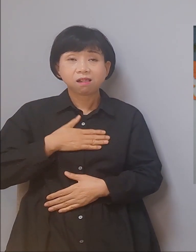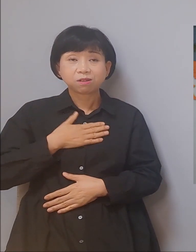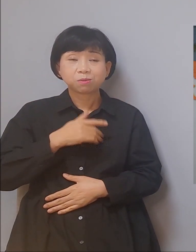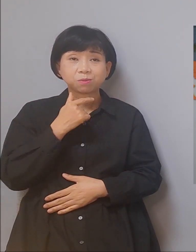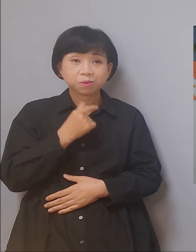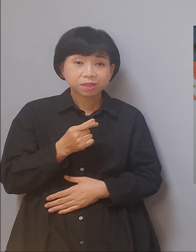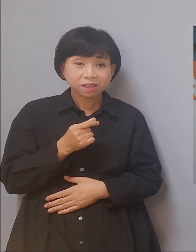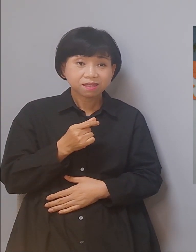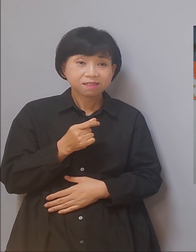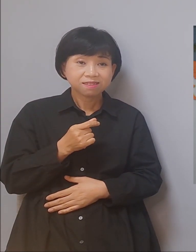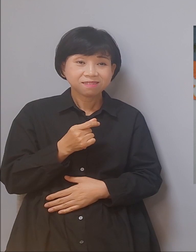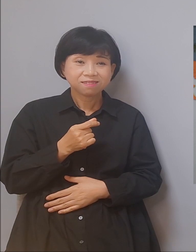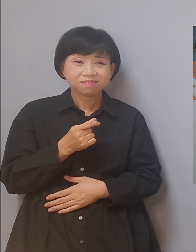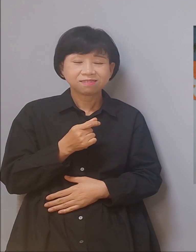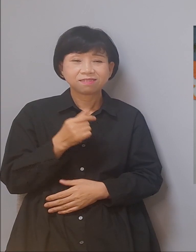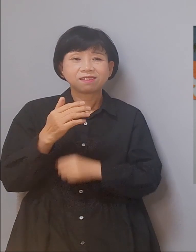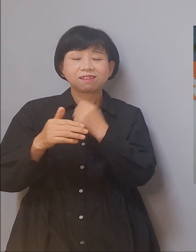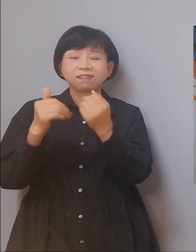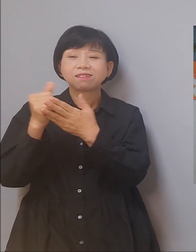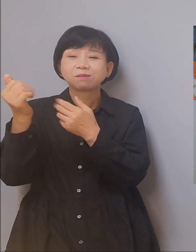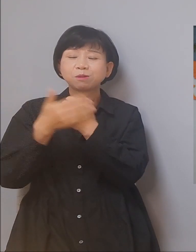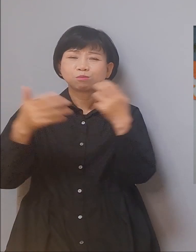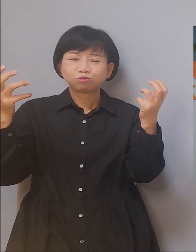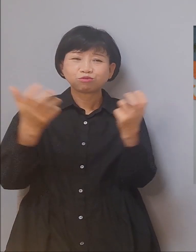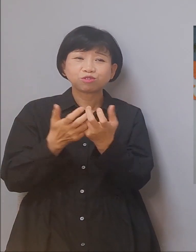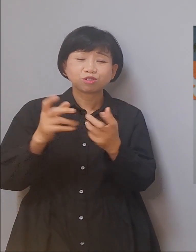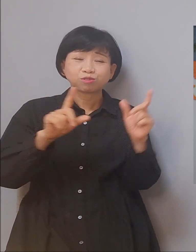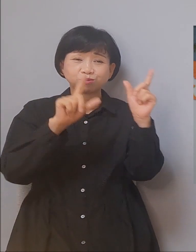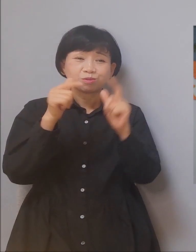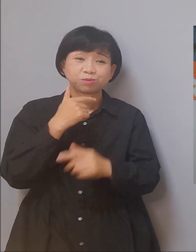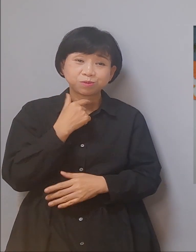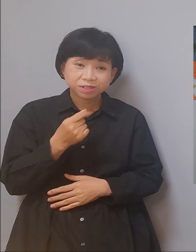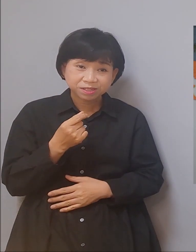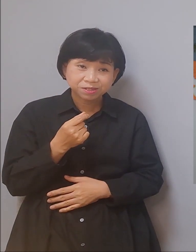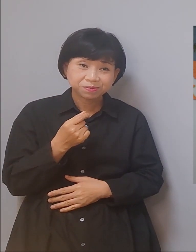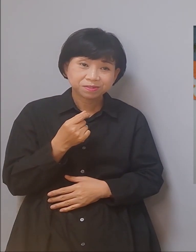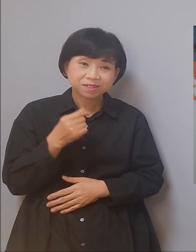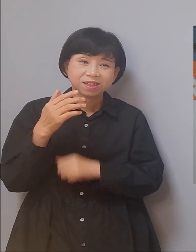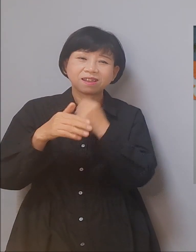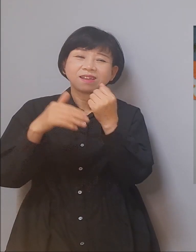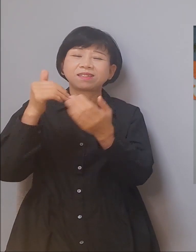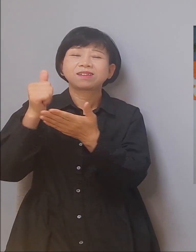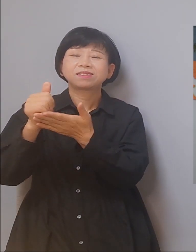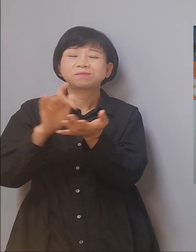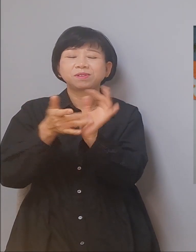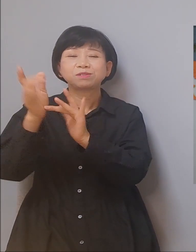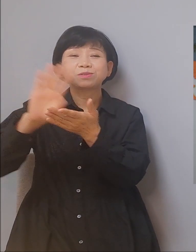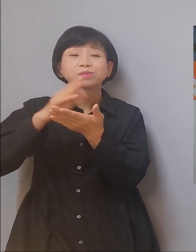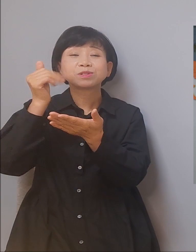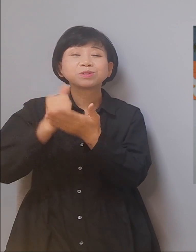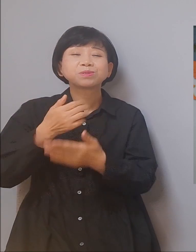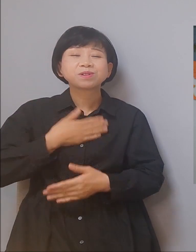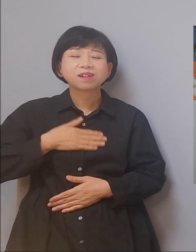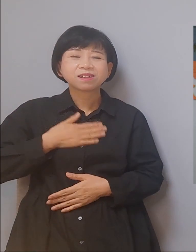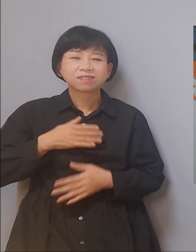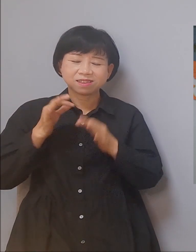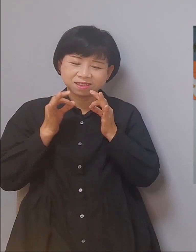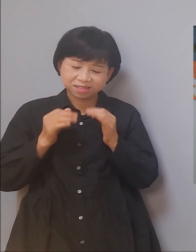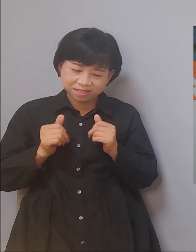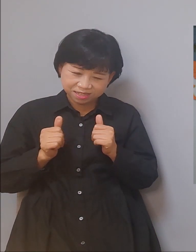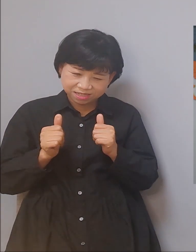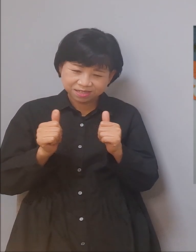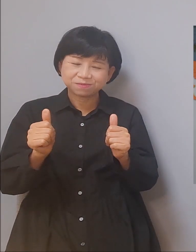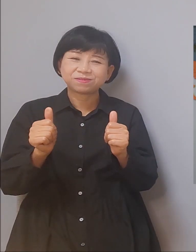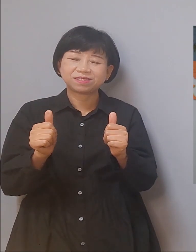한다면, 하나님의 은혜를 더욱더 풍성히 누리고자 한다면 더욱더 하나님과 예수 그리스도를 알고자 힘쓰시는 저와 여러분이